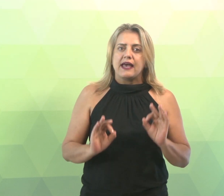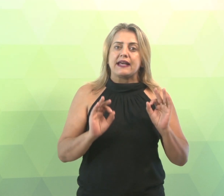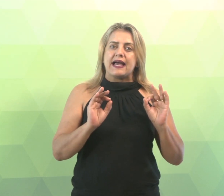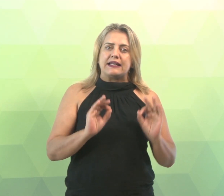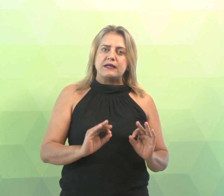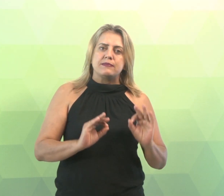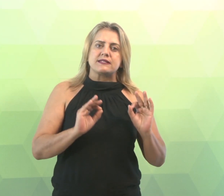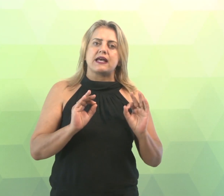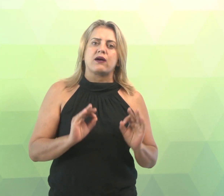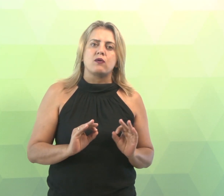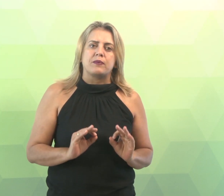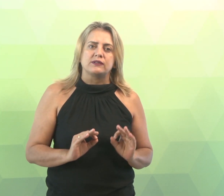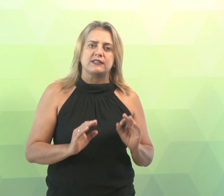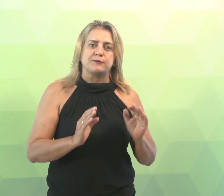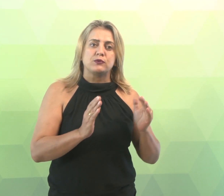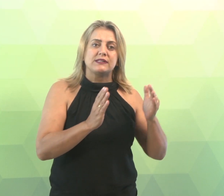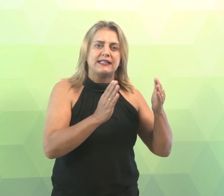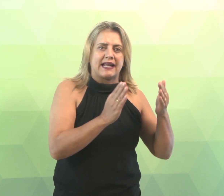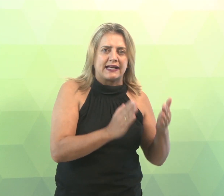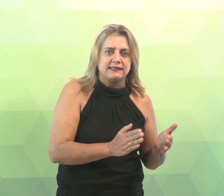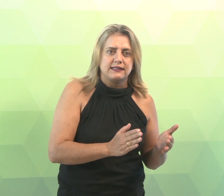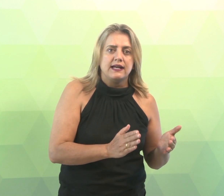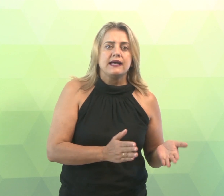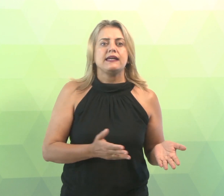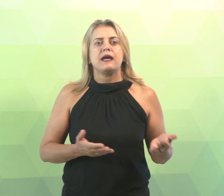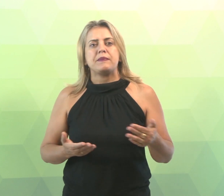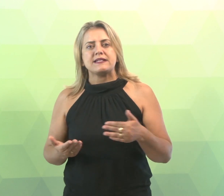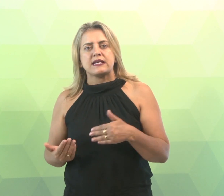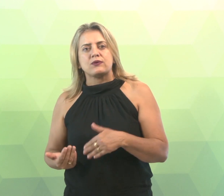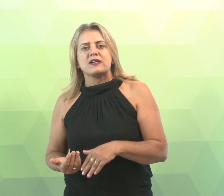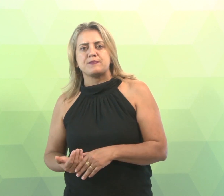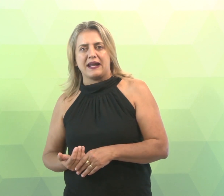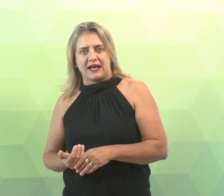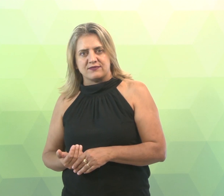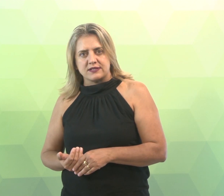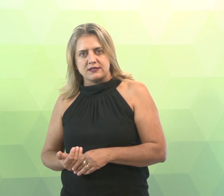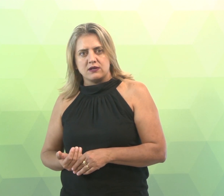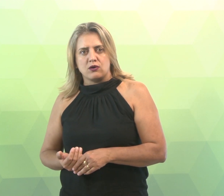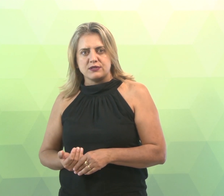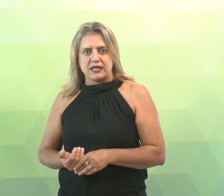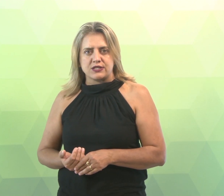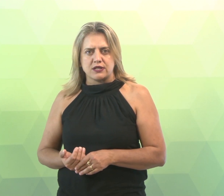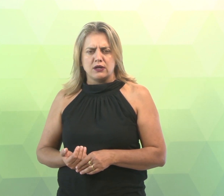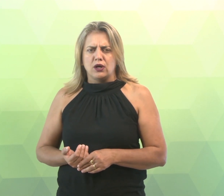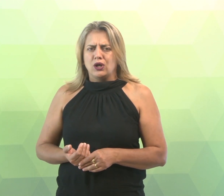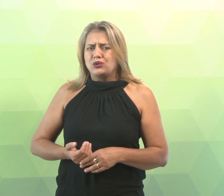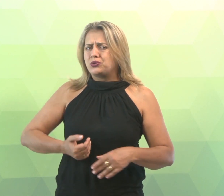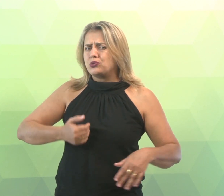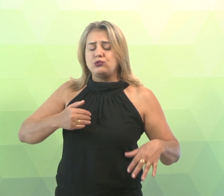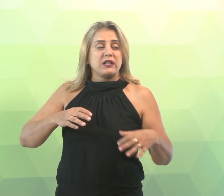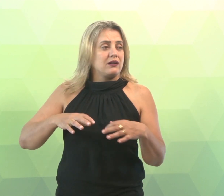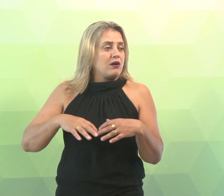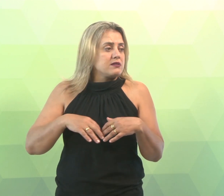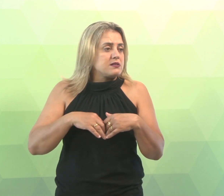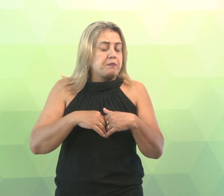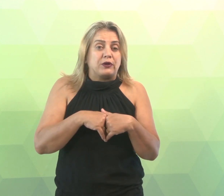que a Libras é composta por sinais que representam as palavras. Ou seja, tudo que nós